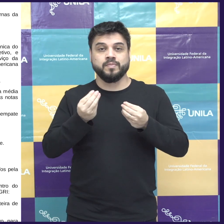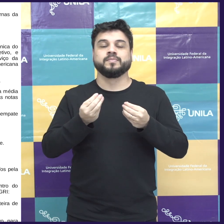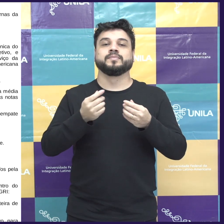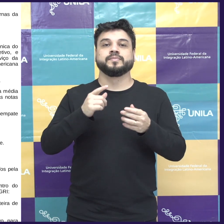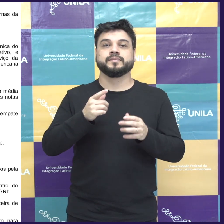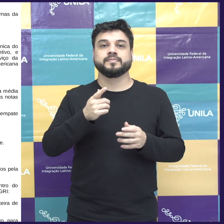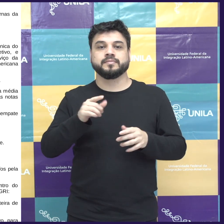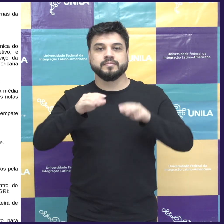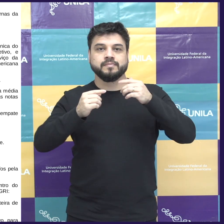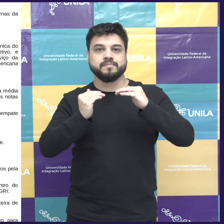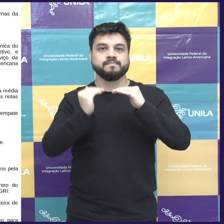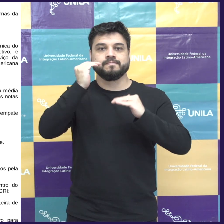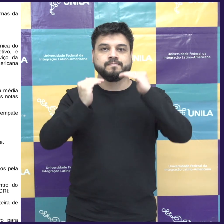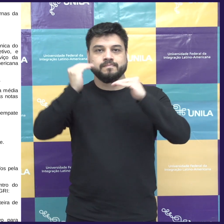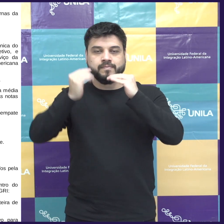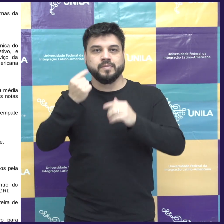à seguinte ordem: